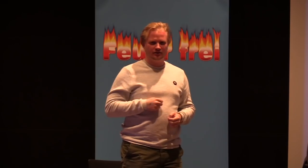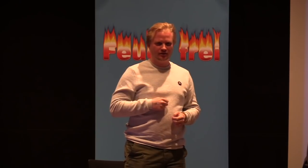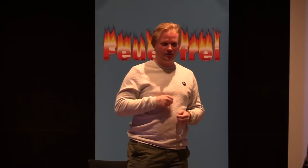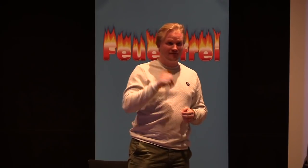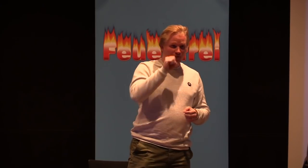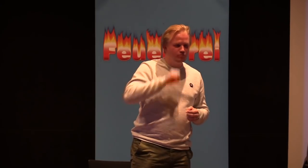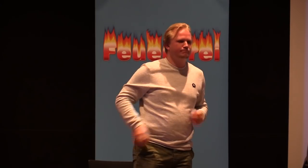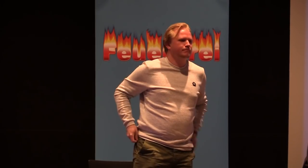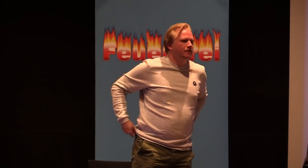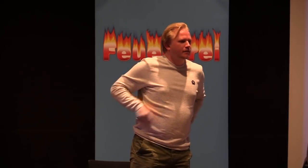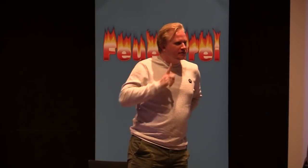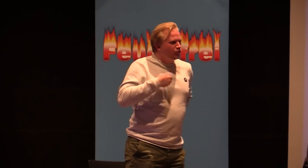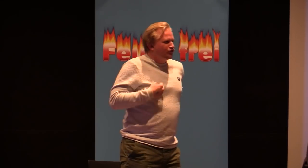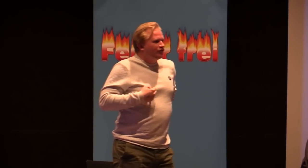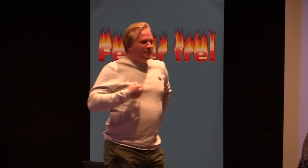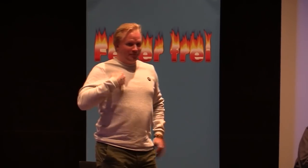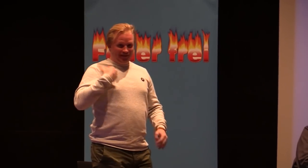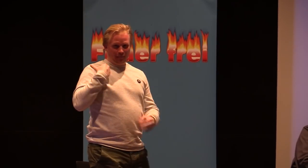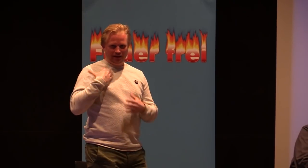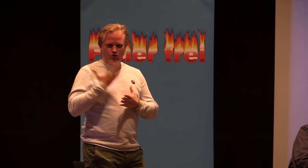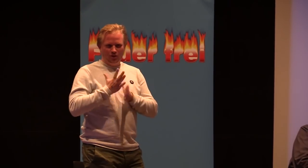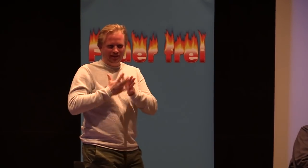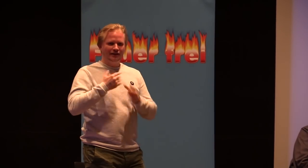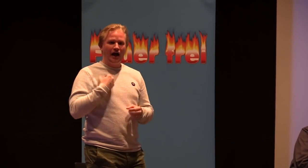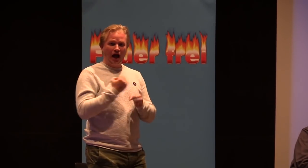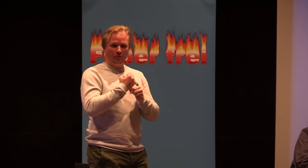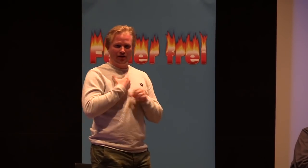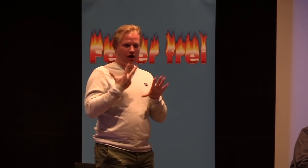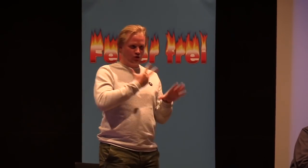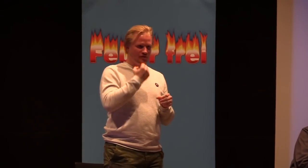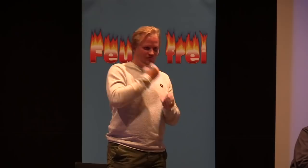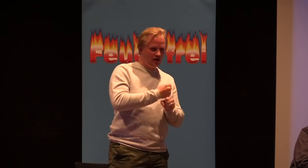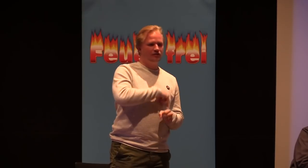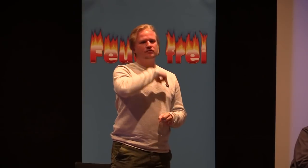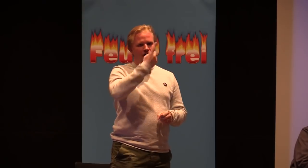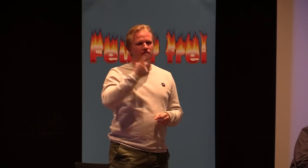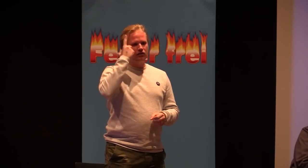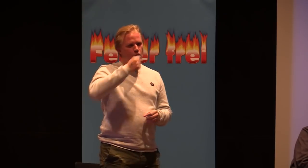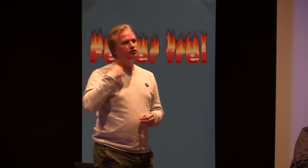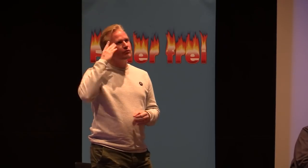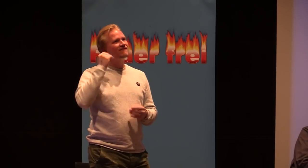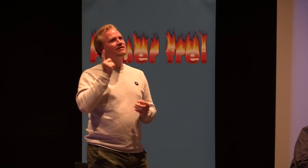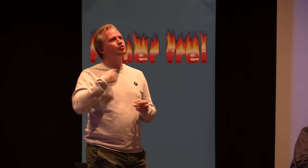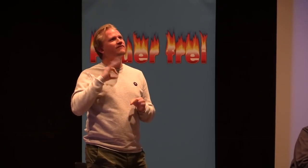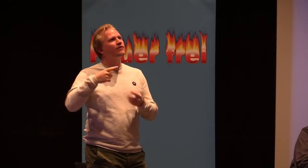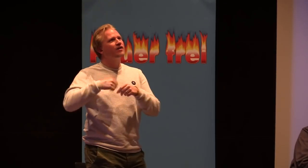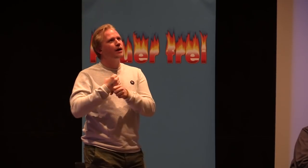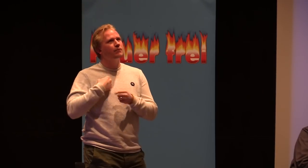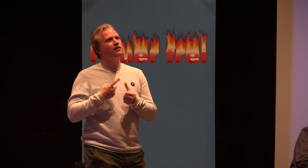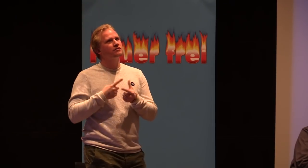Also, ganz einfach, Ehrenamt muss sich lohnen. Punkt. Ich habe ja vorhin schon erzählt, ich bin Vollzeit beschäftigt, arbeite